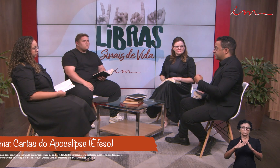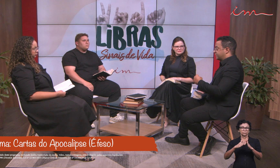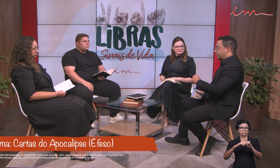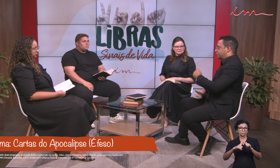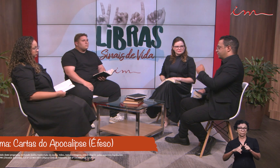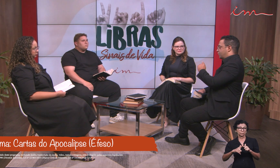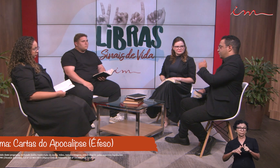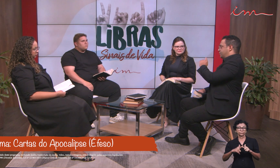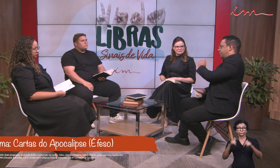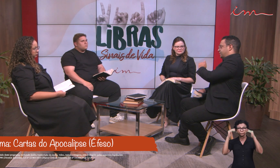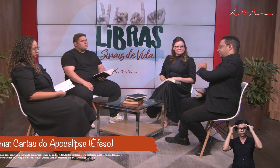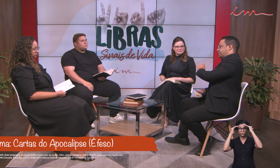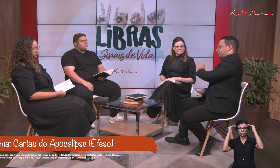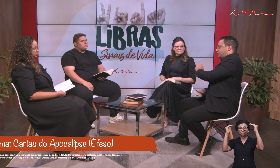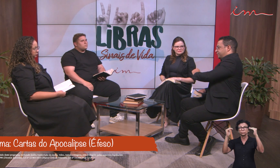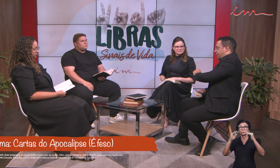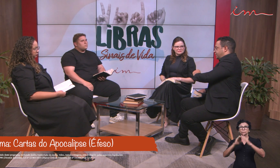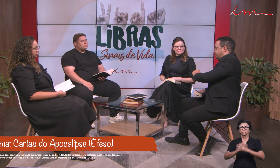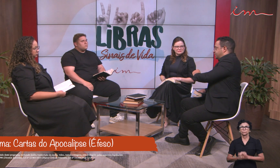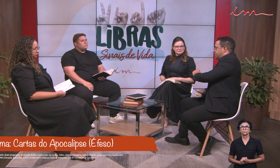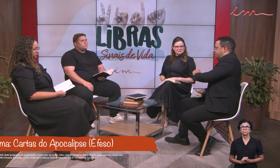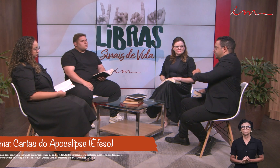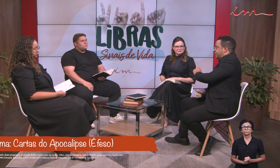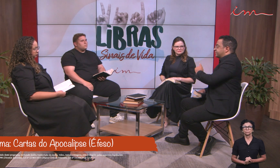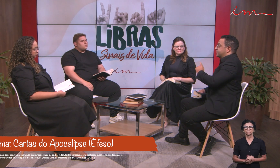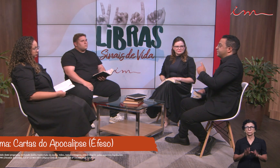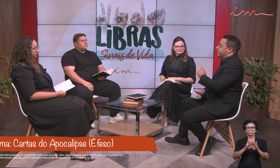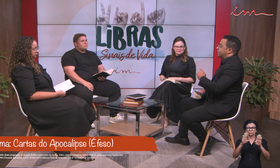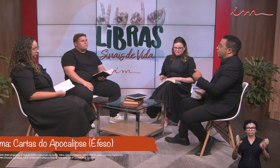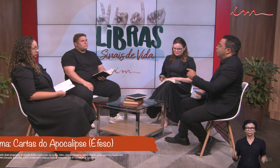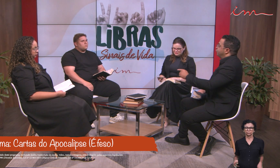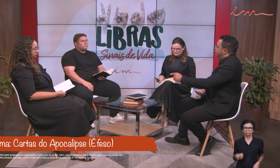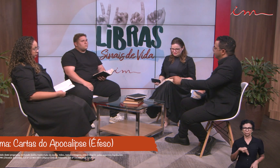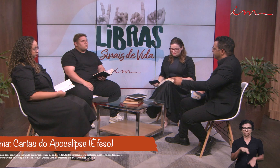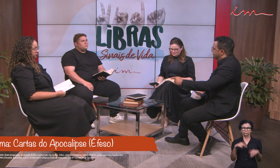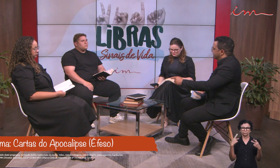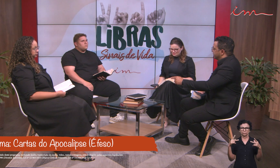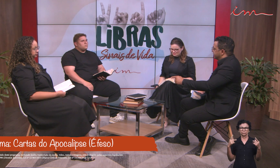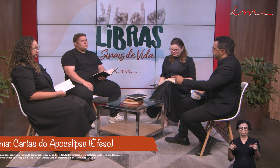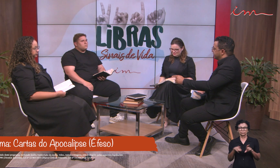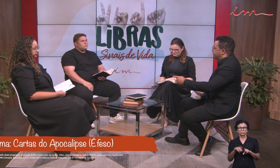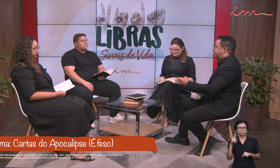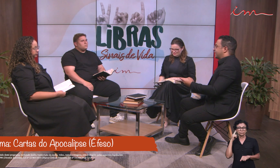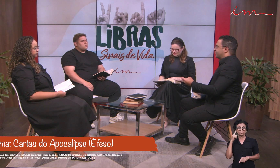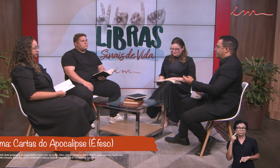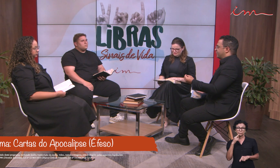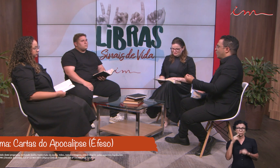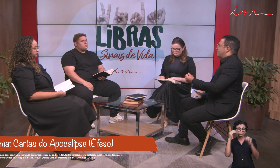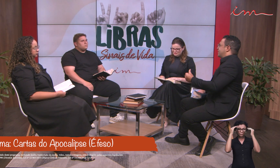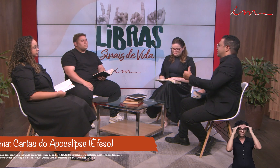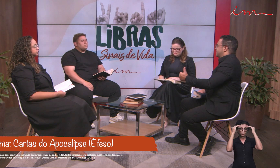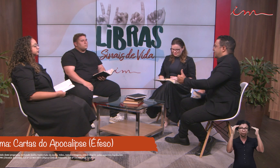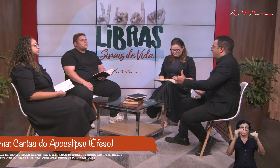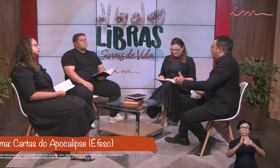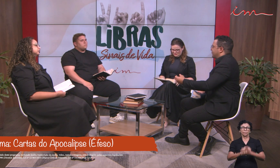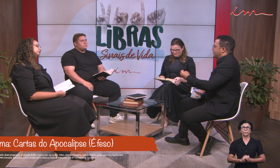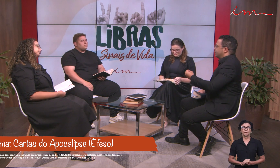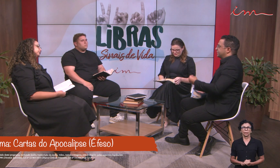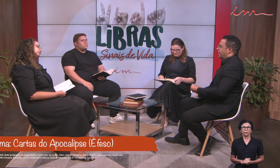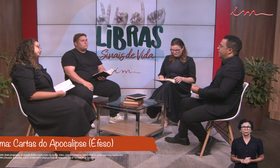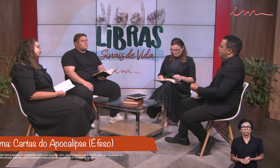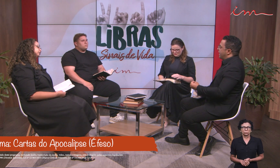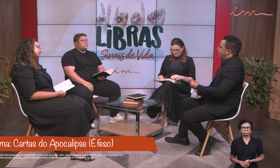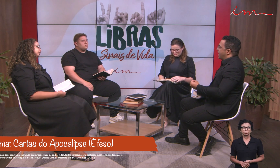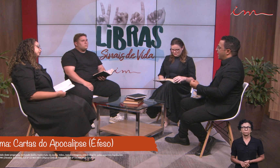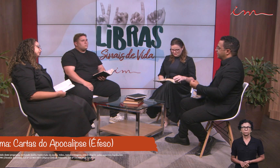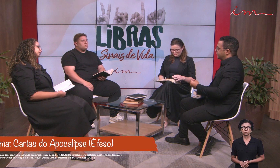gente tem que respeitar não só o irmão que está sendo usado, mas também o surdo. Entendeu? Porque ou facilitar ou